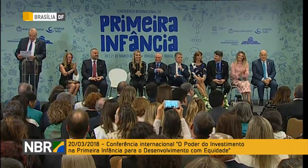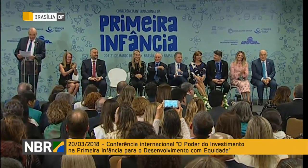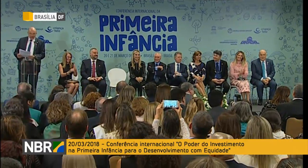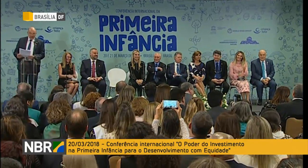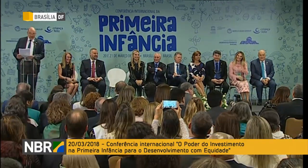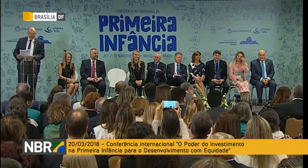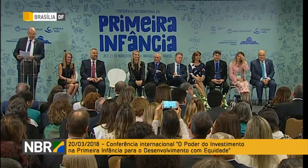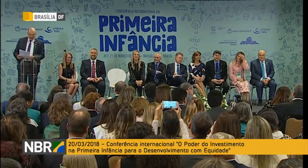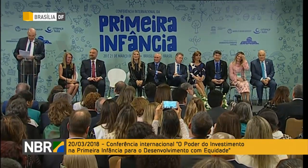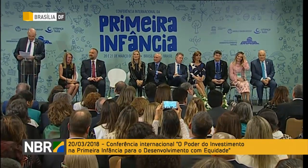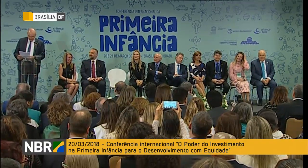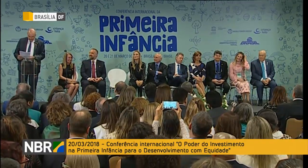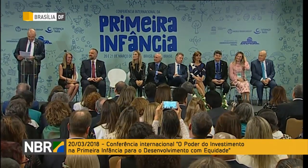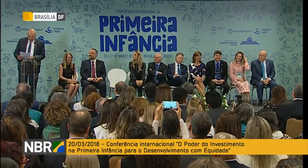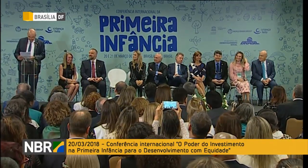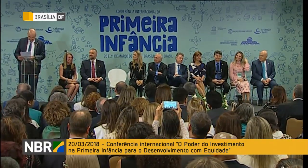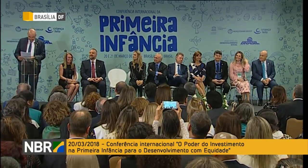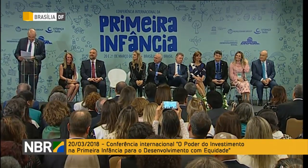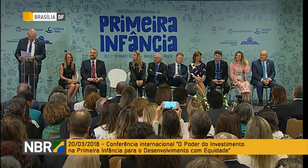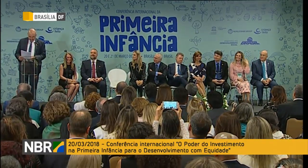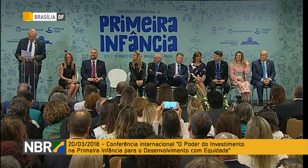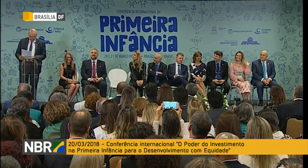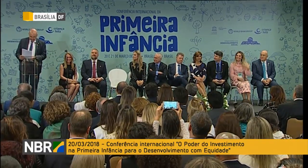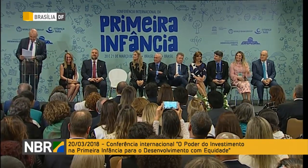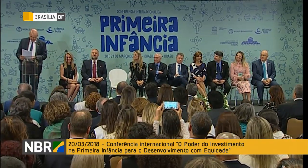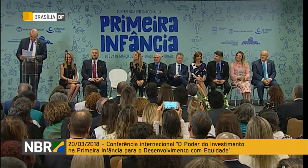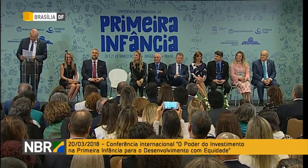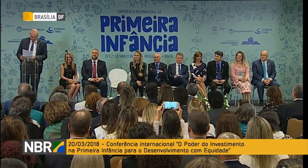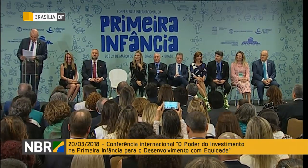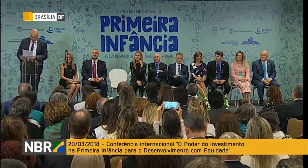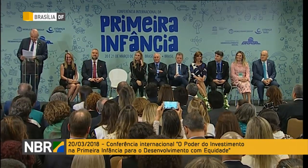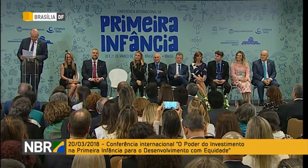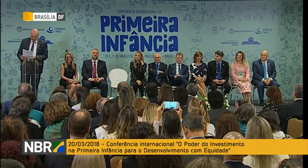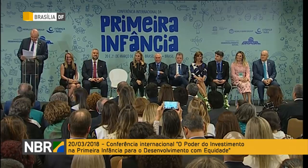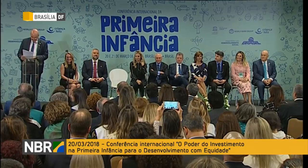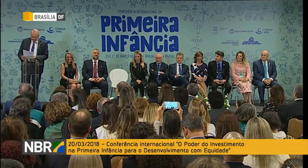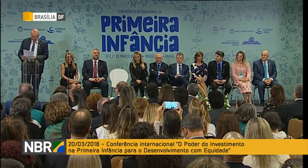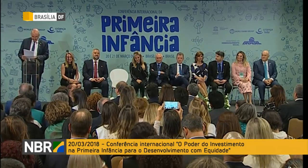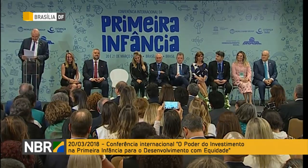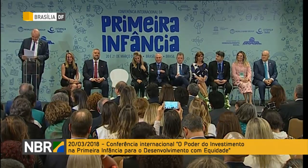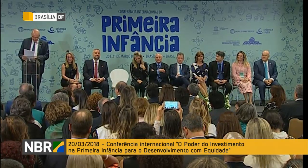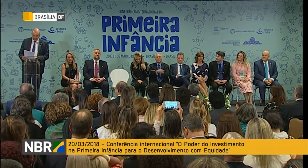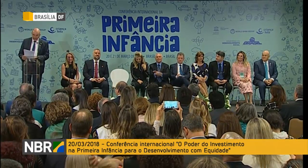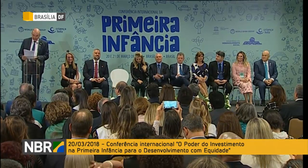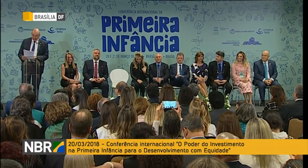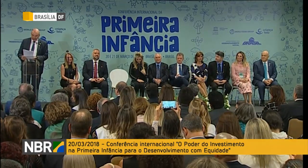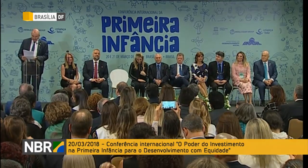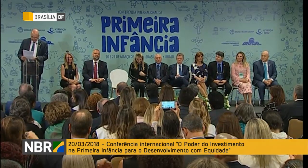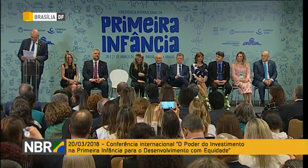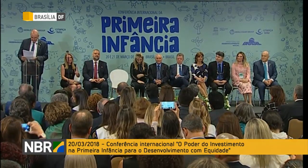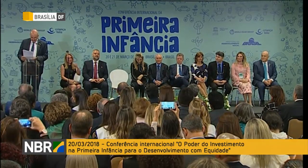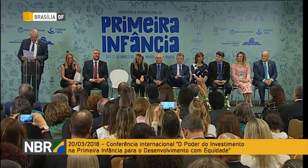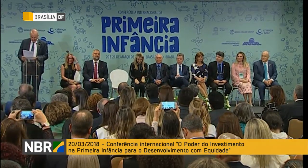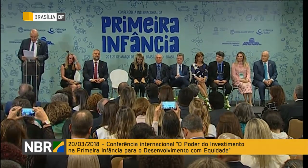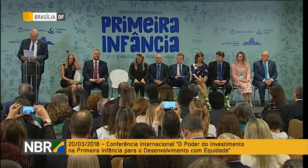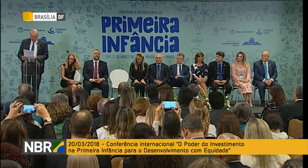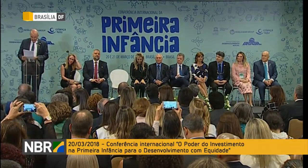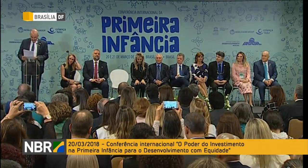E os meus queridos companheiros, ministros, Torquato Jardim, da Justiça, grande parceiro, Mendonça Filho, da